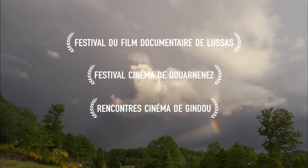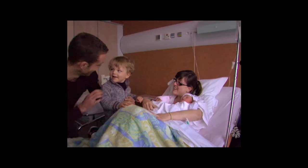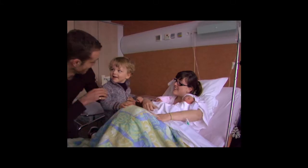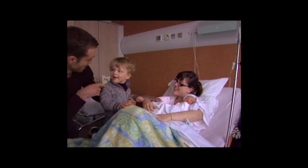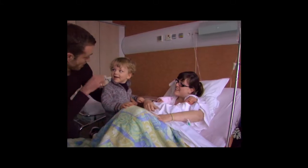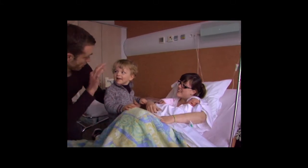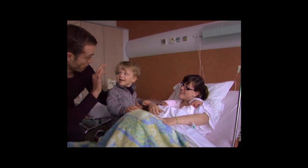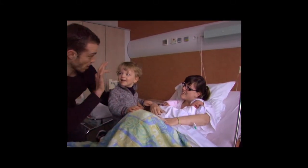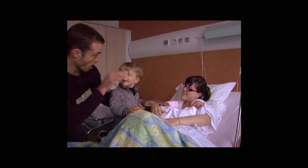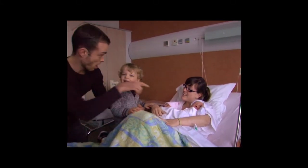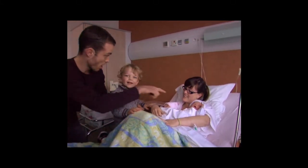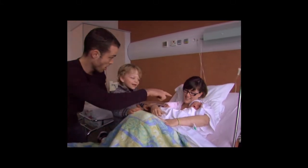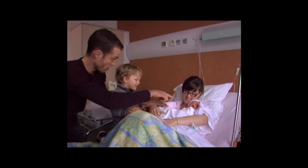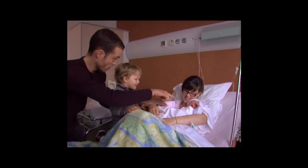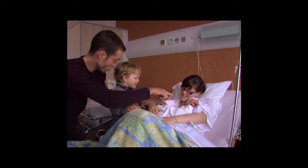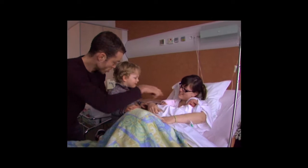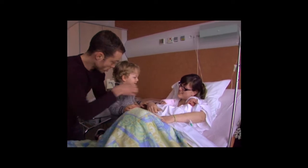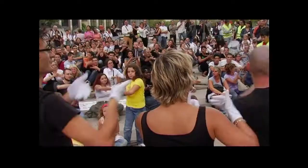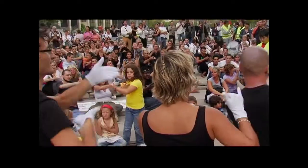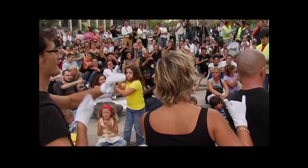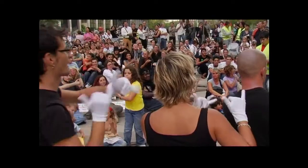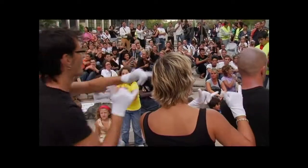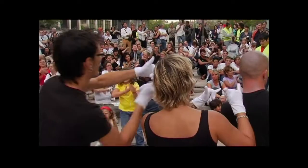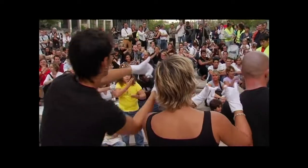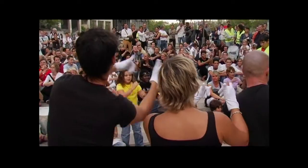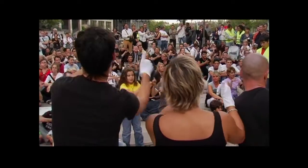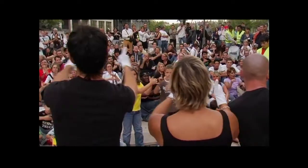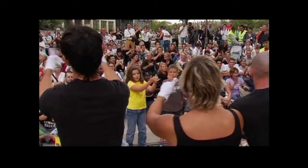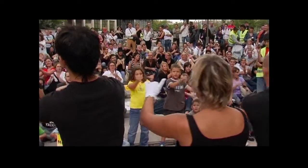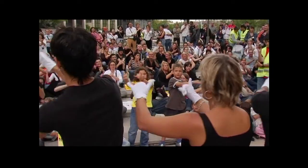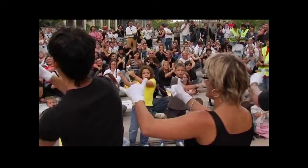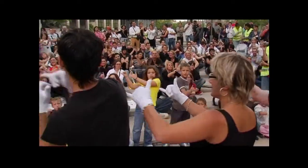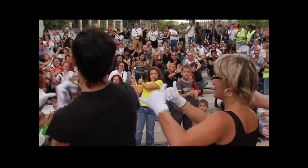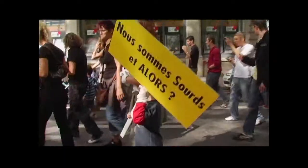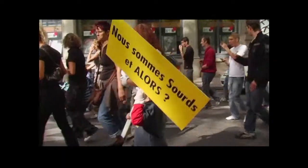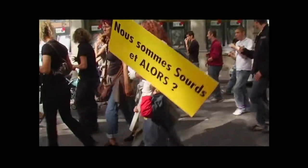Je filme la vie de nos amis et de la communauté sourde. Je me dis que c'est un peu comme te donner tes nouvelles de ton pays.